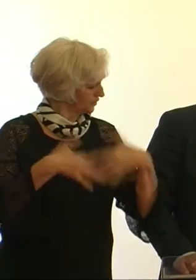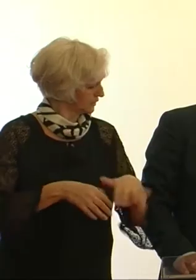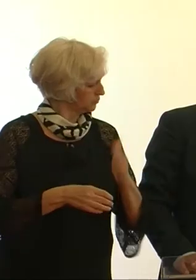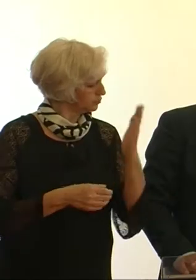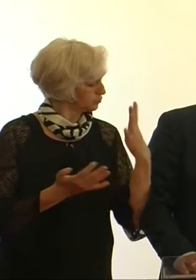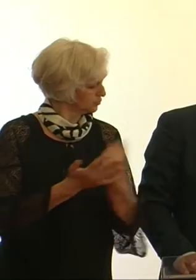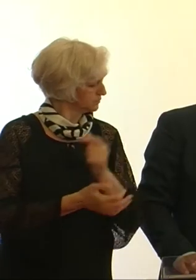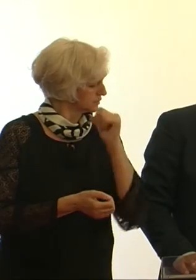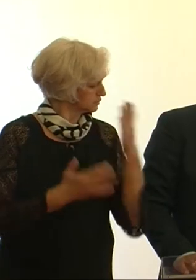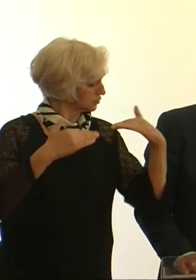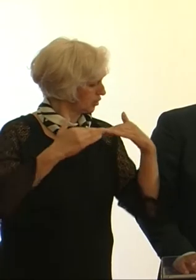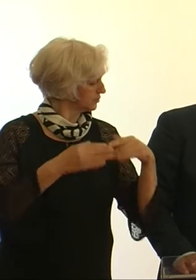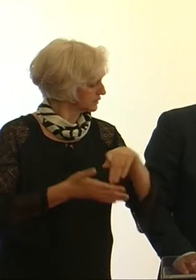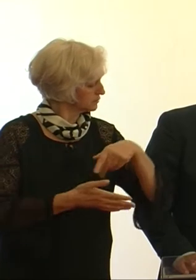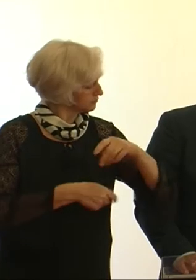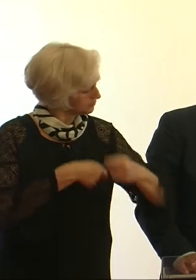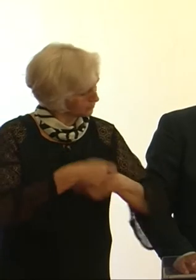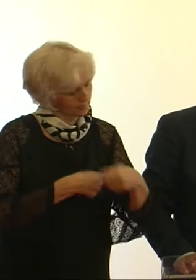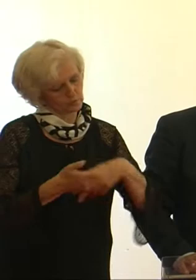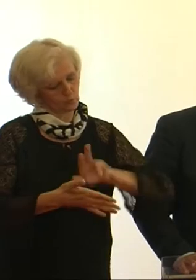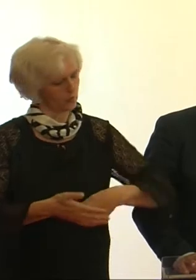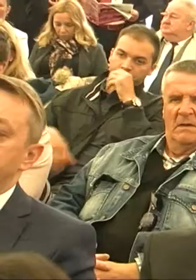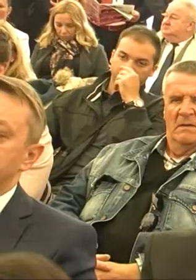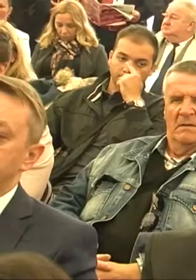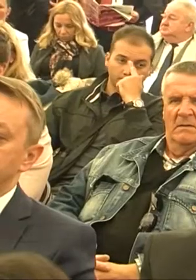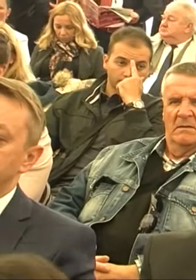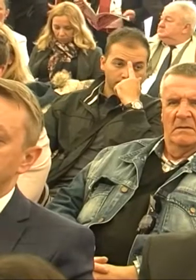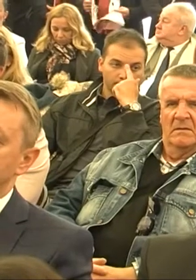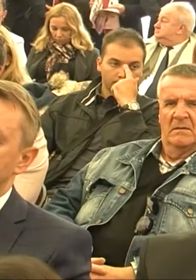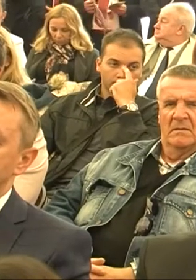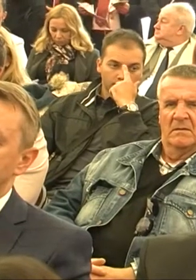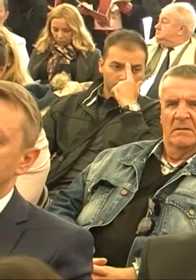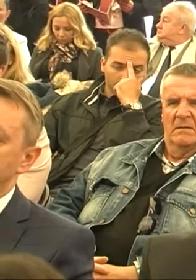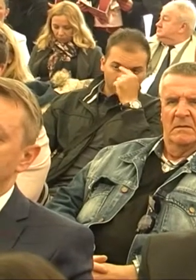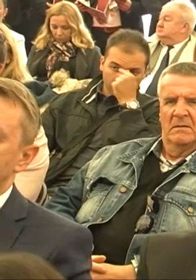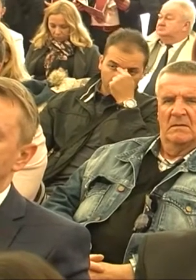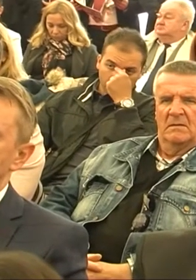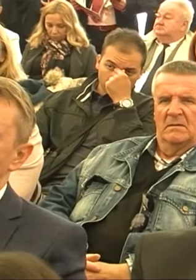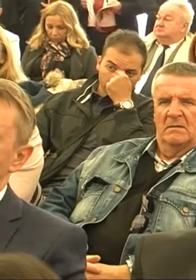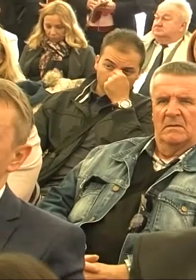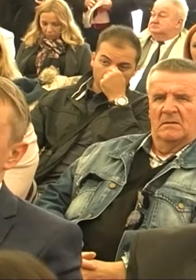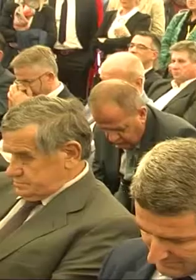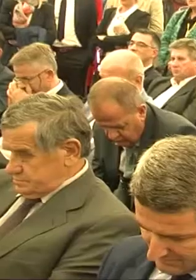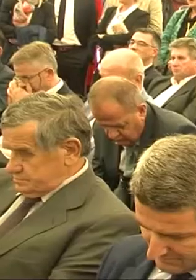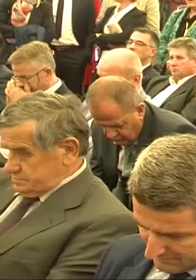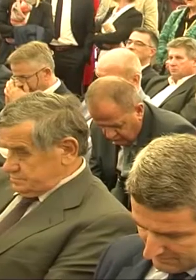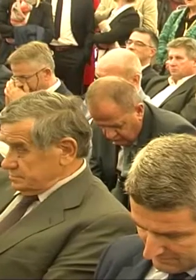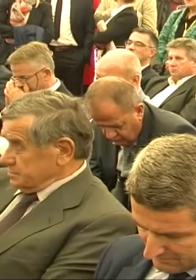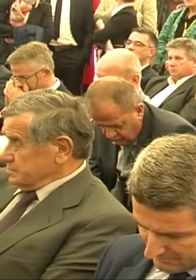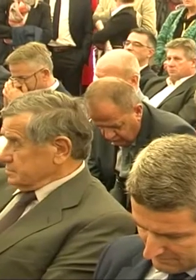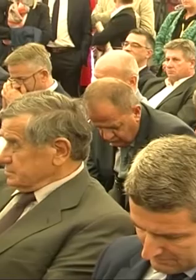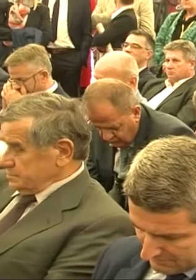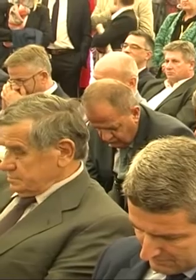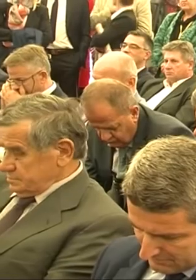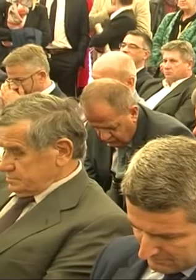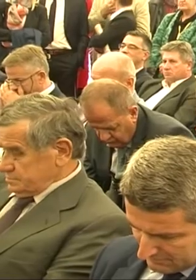kantona Miralem Galijašević. Privreda Zeničko-dobojskog kantona bilježi dobre rezultate. Ekonomski pokazatelji privrede u našem kantonu su